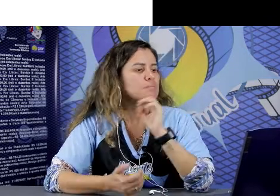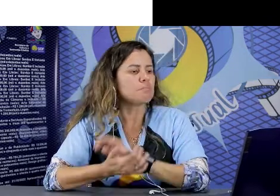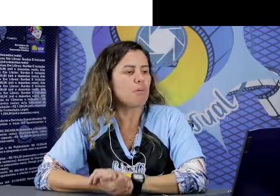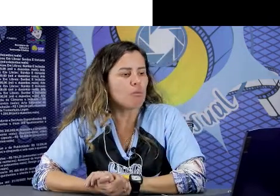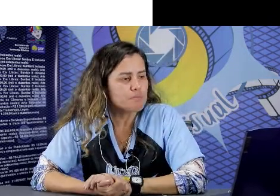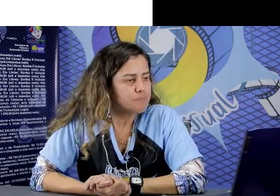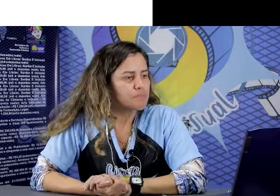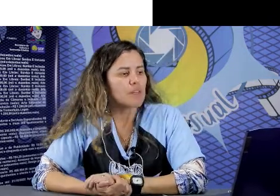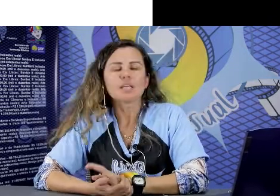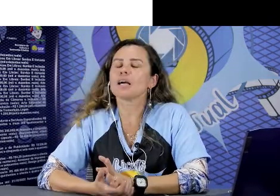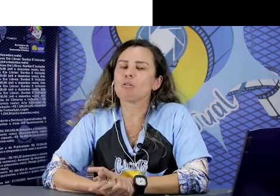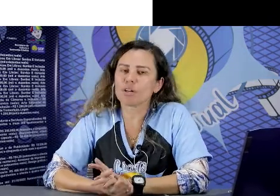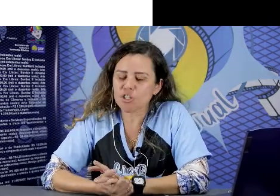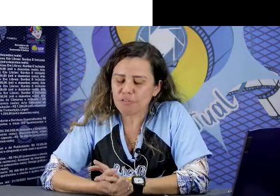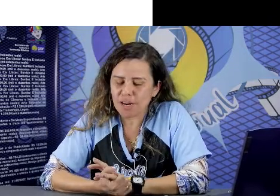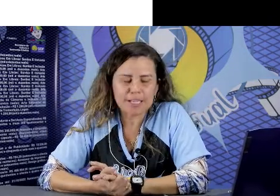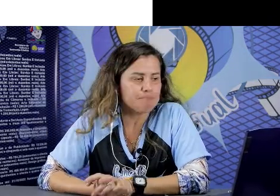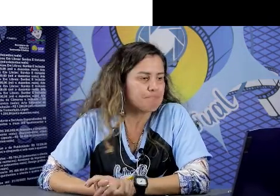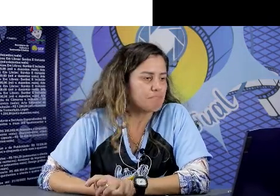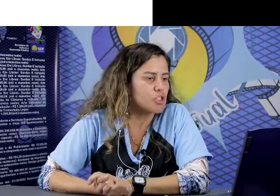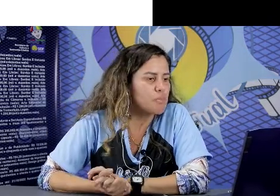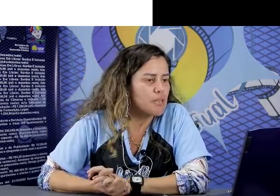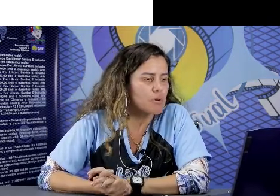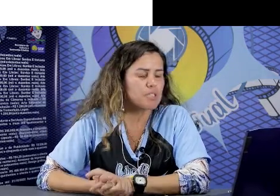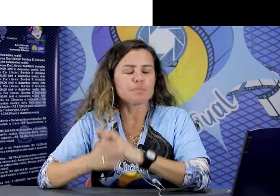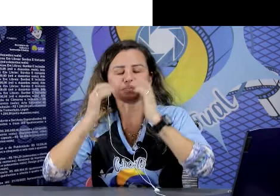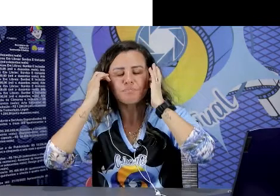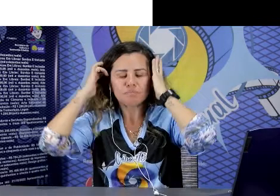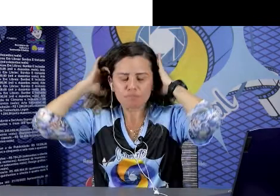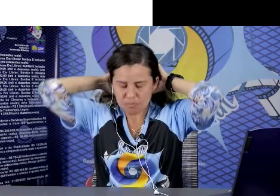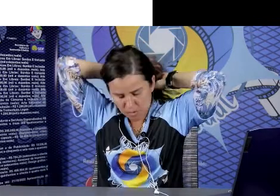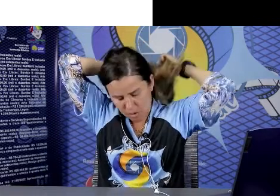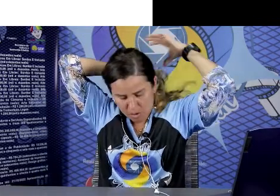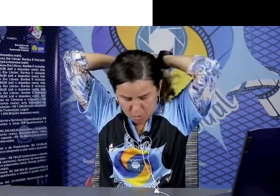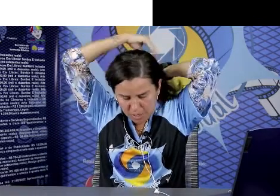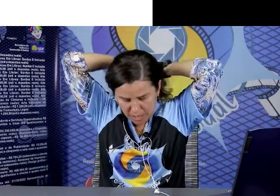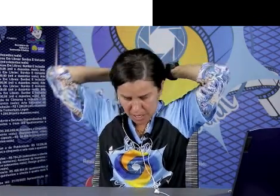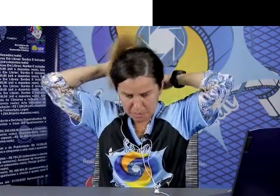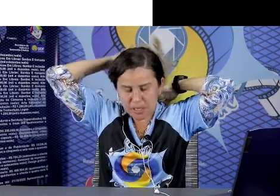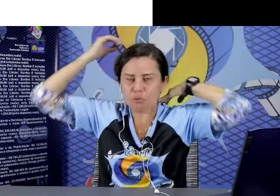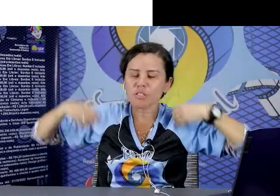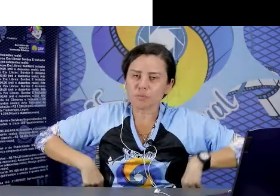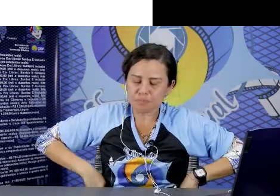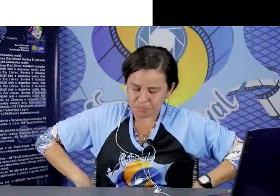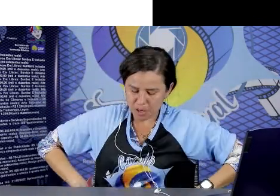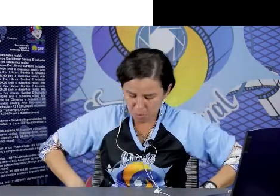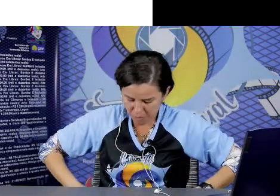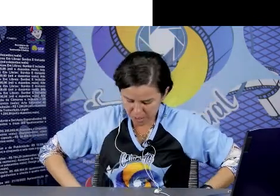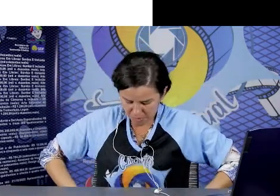Bom, e agora a gente vai falar de bilinguismo. O que é bilinguismo? É como eu falei para